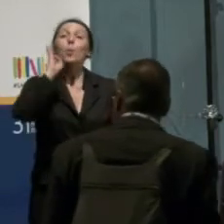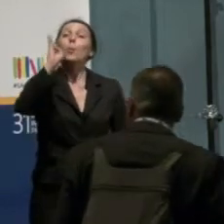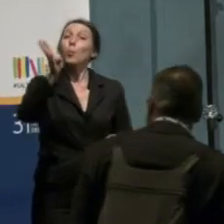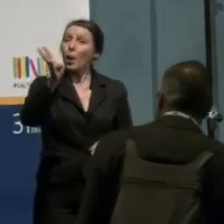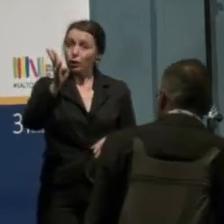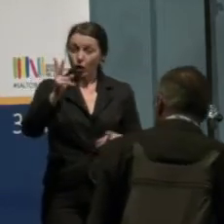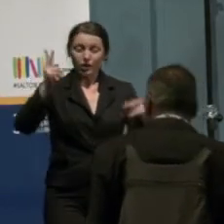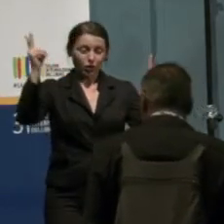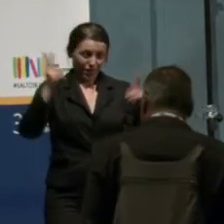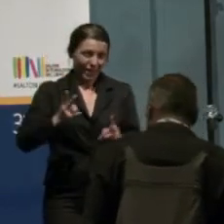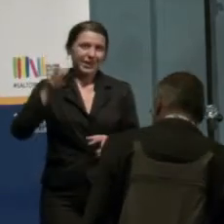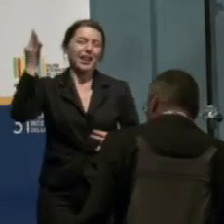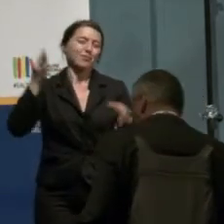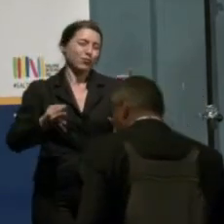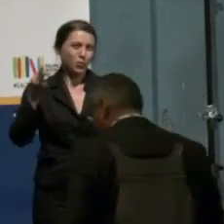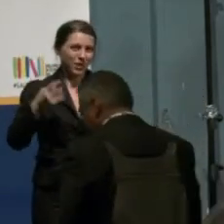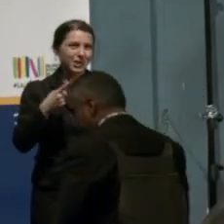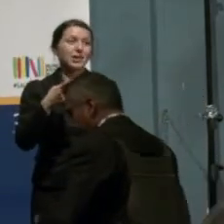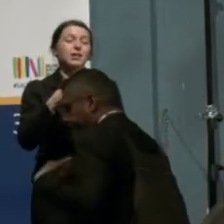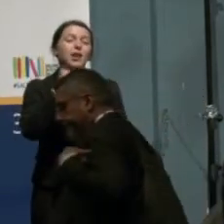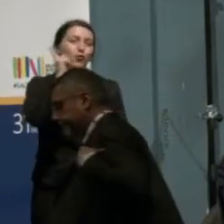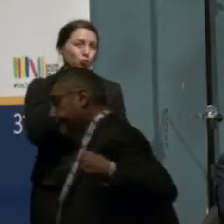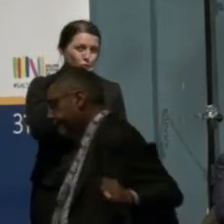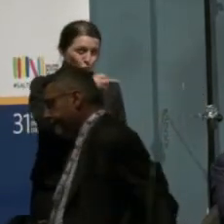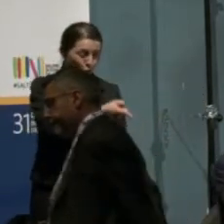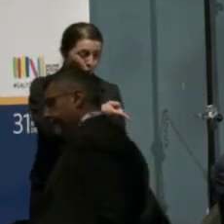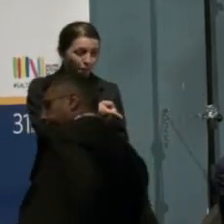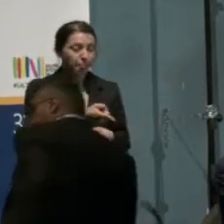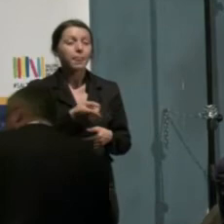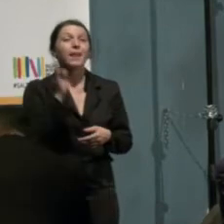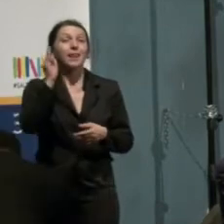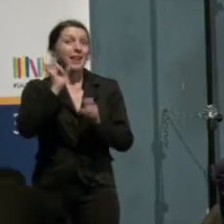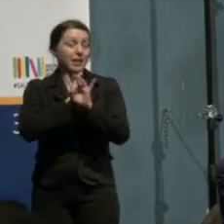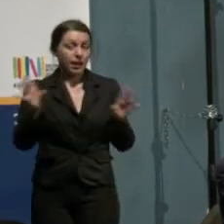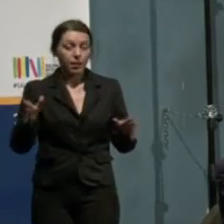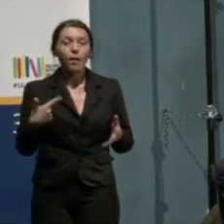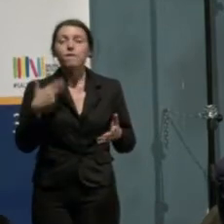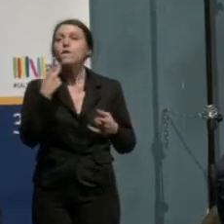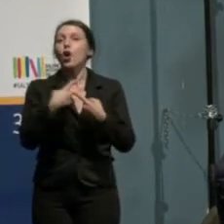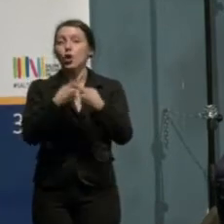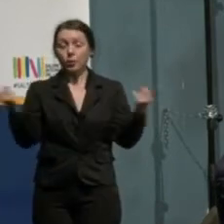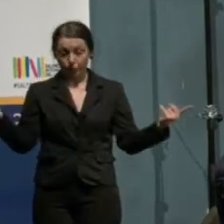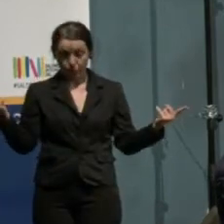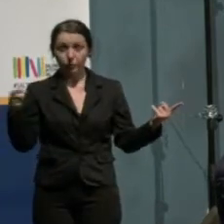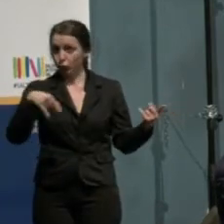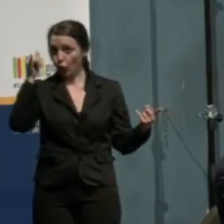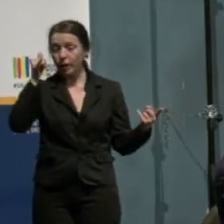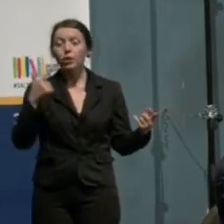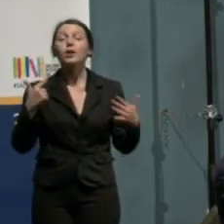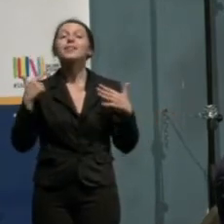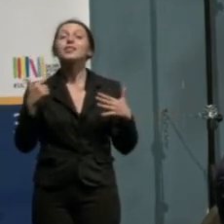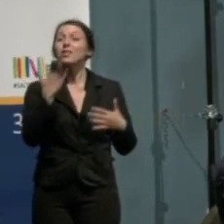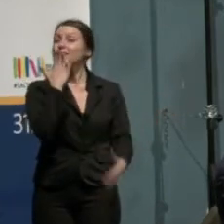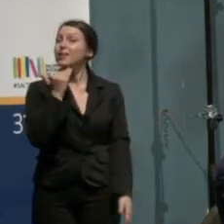verità e giustizia per giulio e soprattutto la richiesta di libertà ma e voglio dirlo qua torino il 17 di